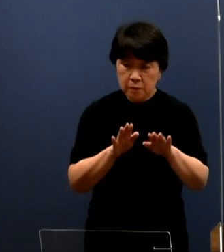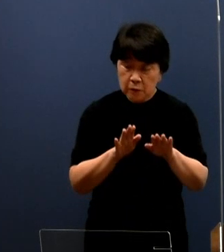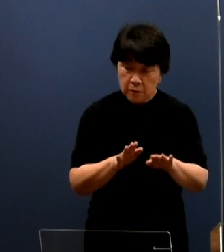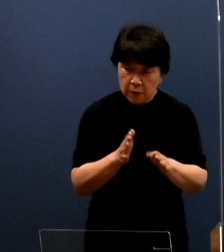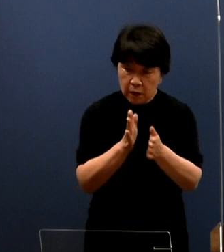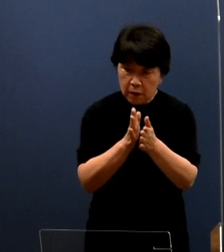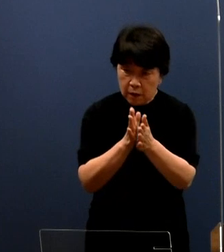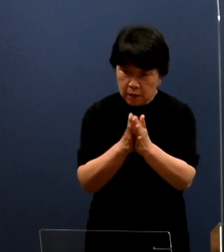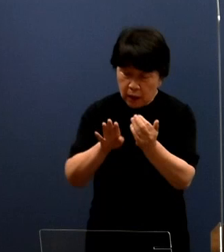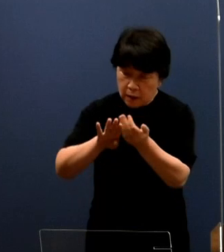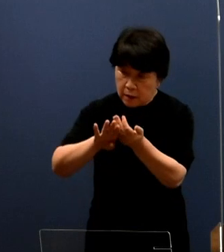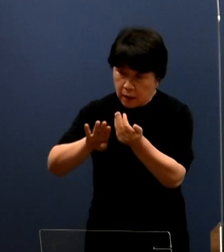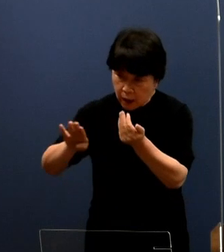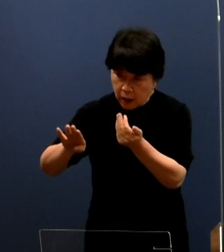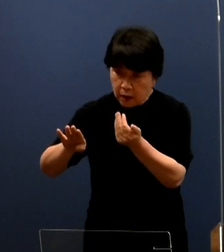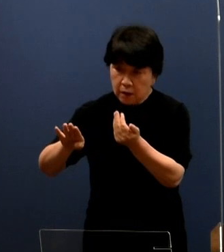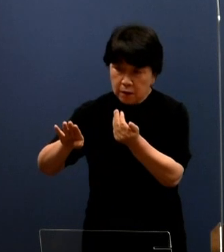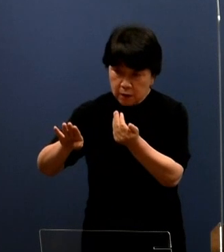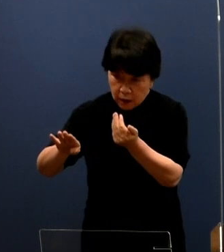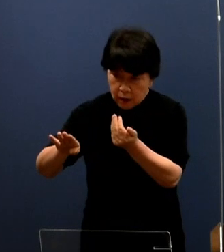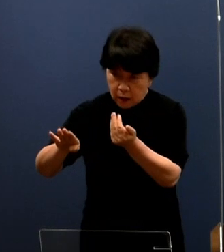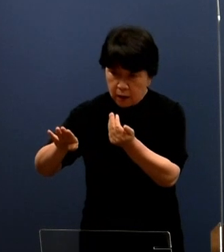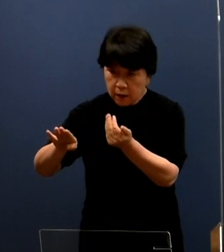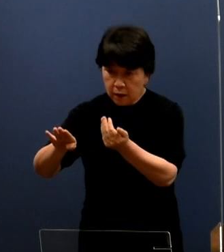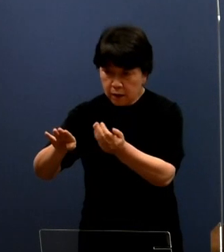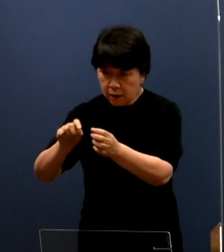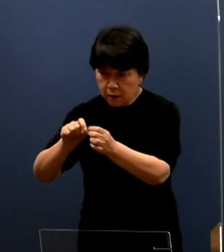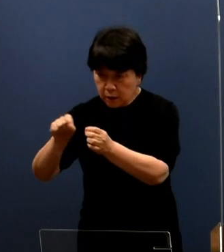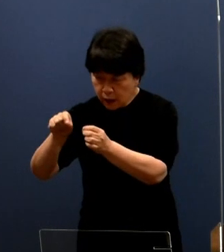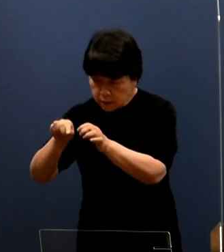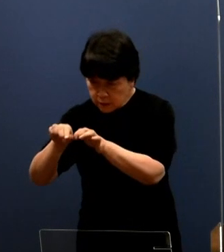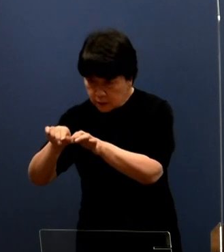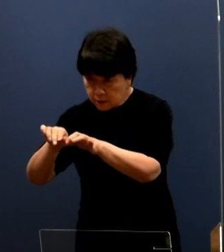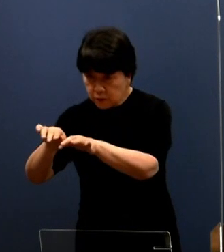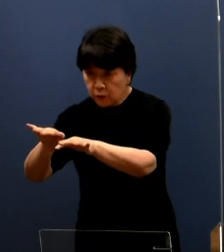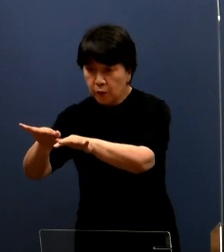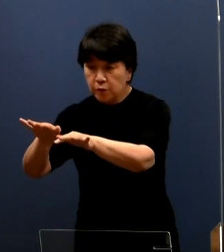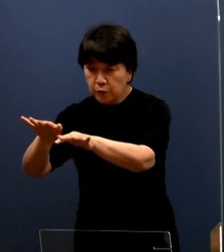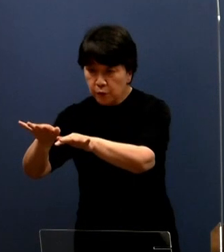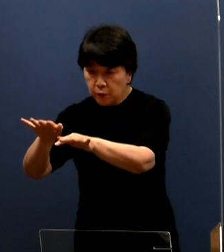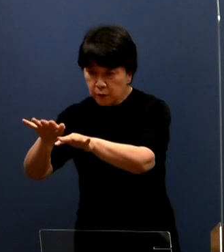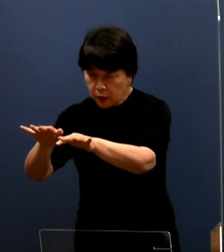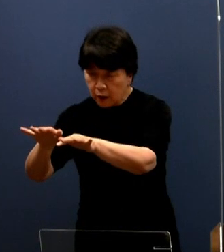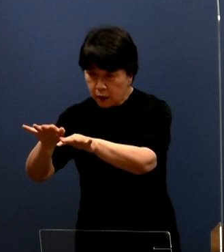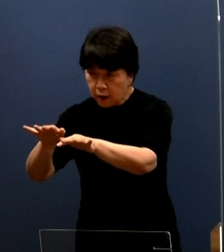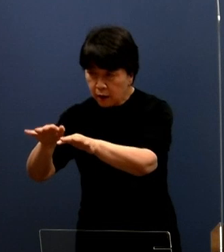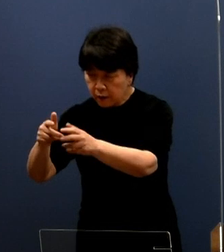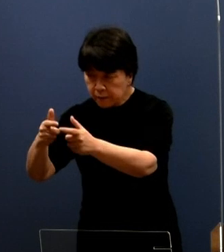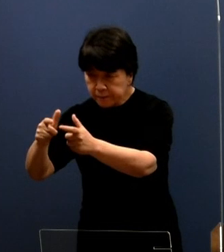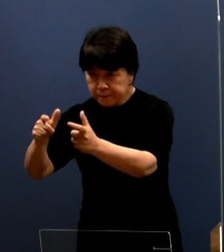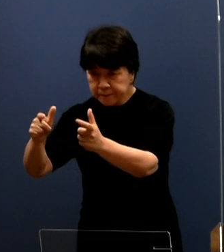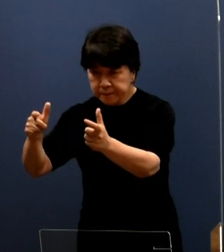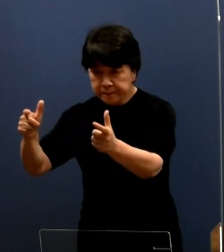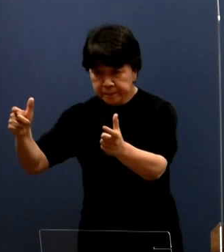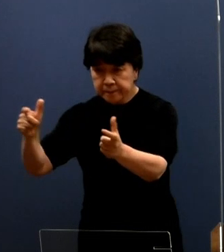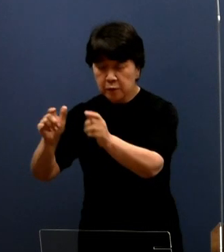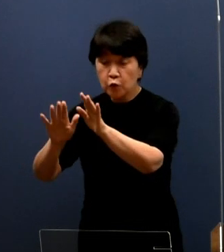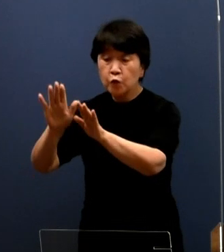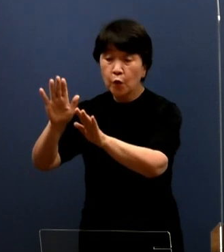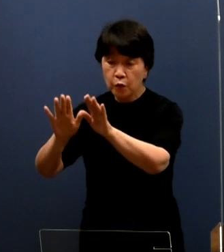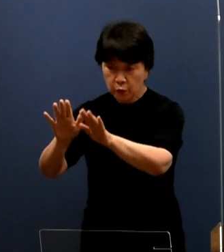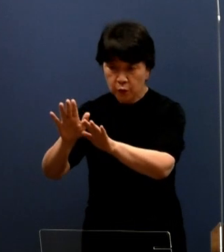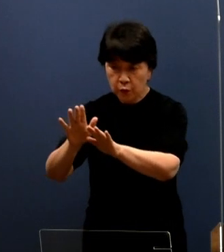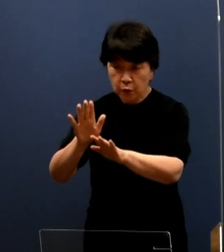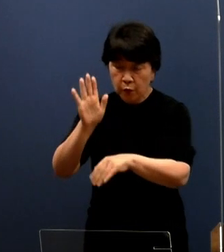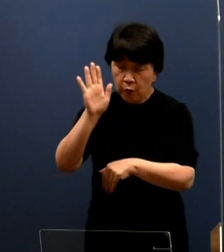の方が少しずつちょっとこう感染状況あの悪くなってきている状況にあると思うんですけども、今後一応その